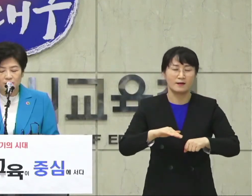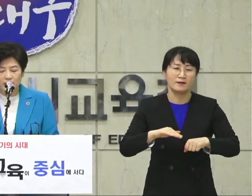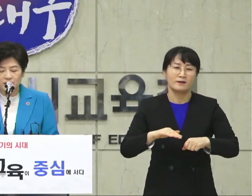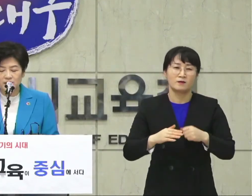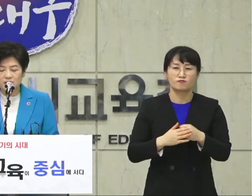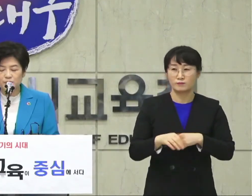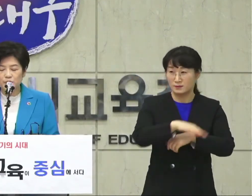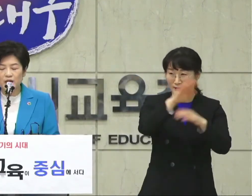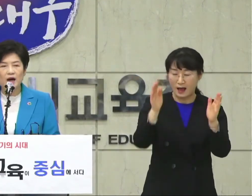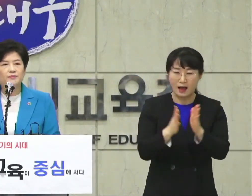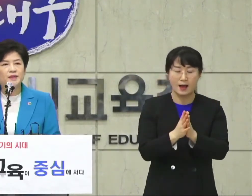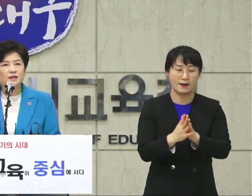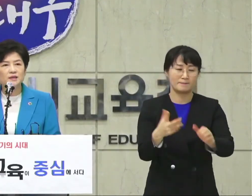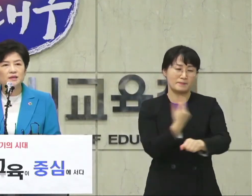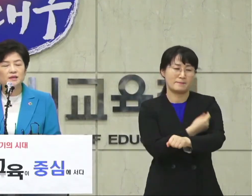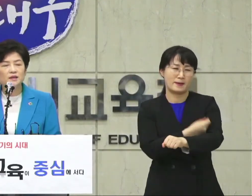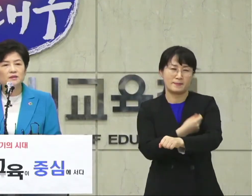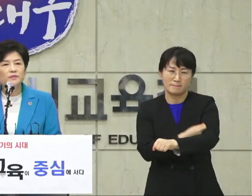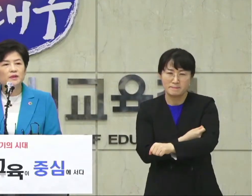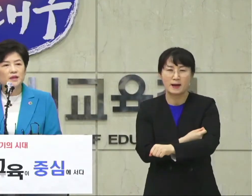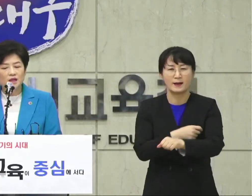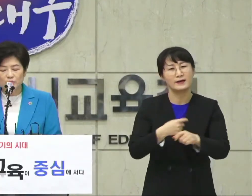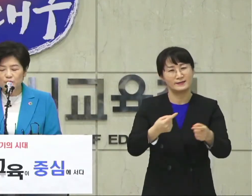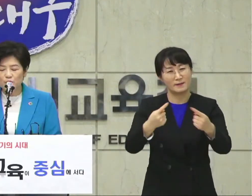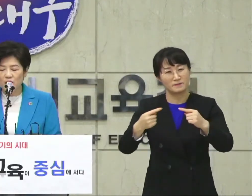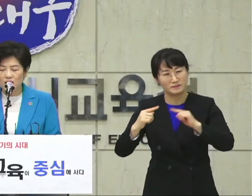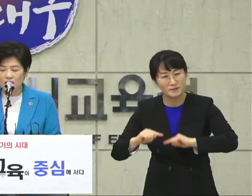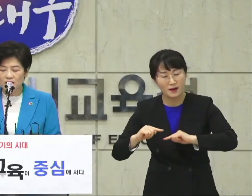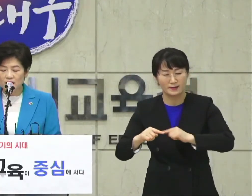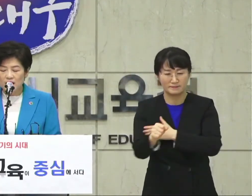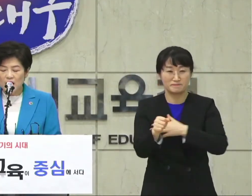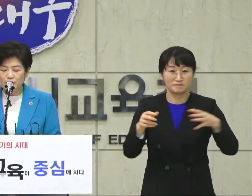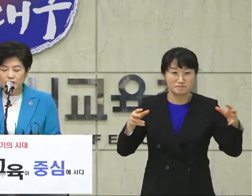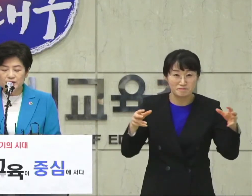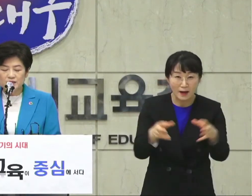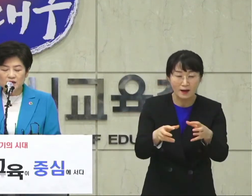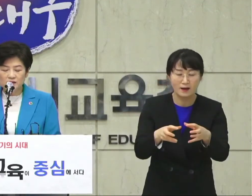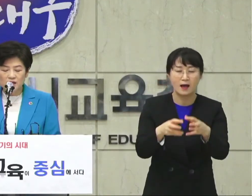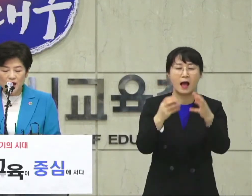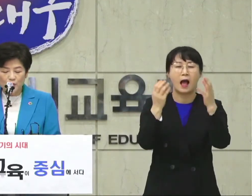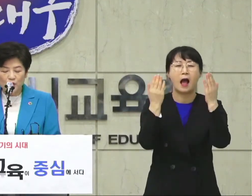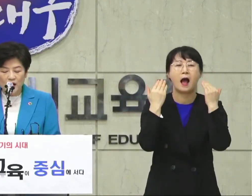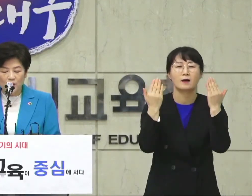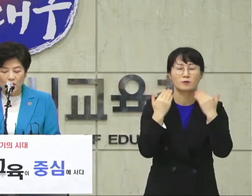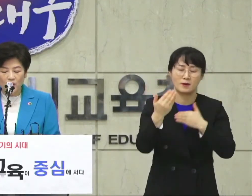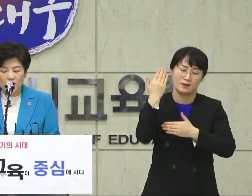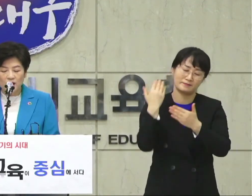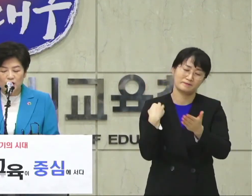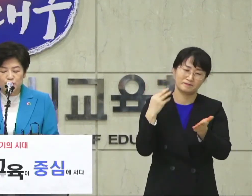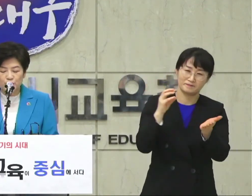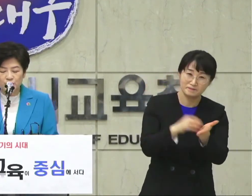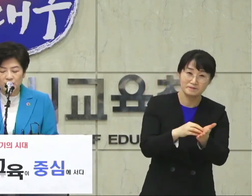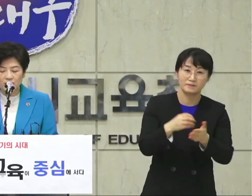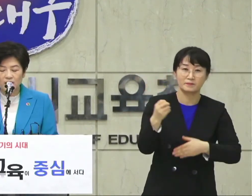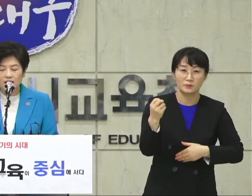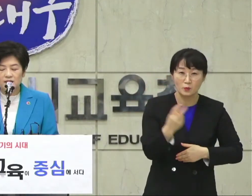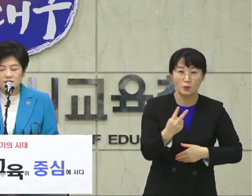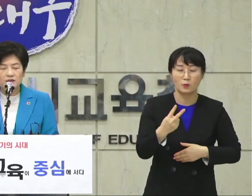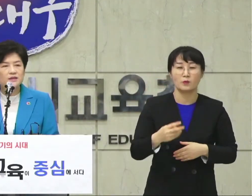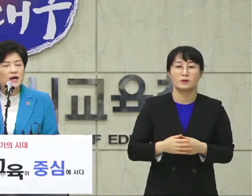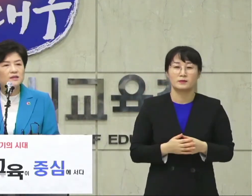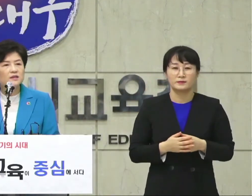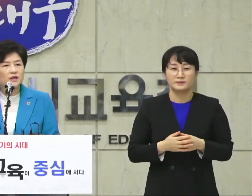모두가 백신 접종에 앞장서는 등 힘을 모아 학교 일상을 회복하고